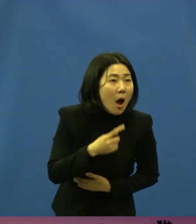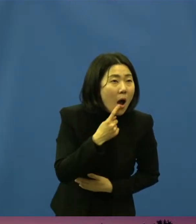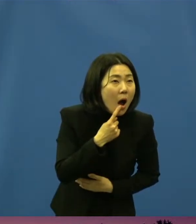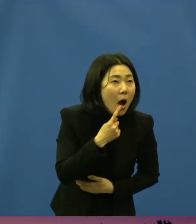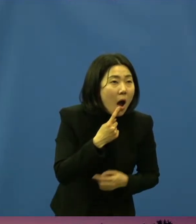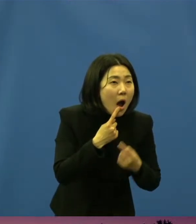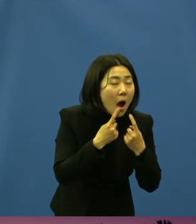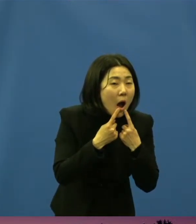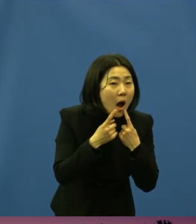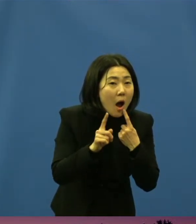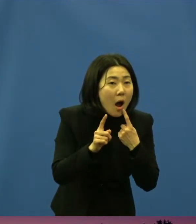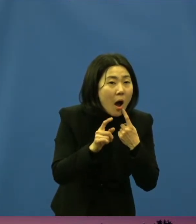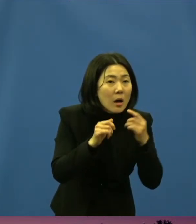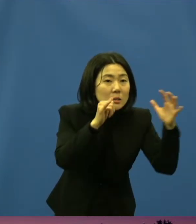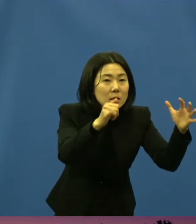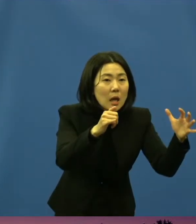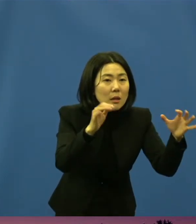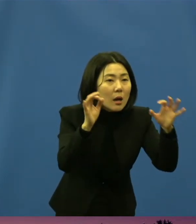그리고 내 욕망에 불을 지르는 거예요.